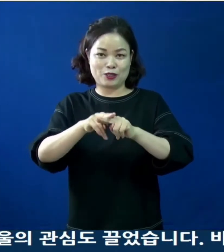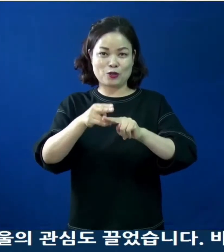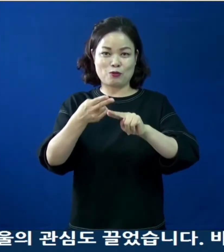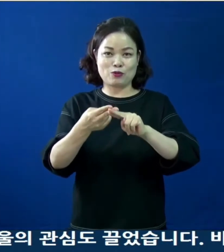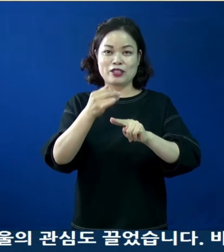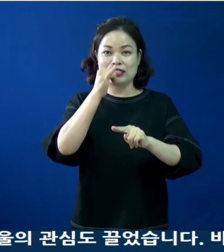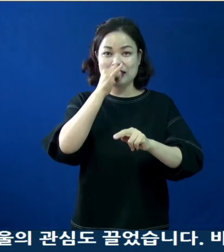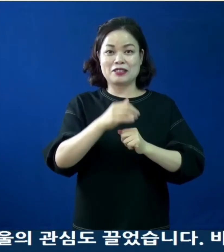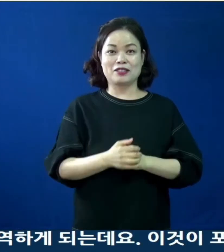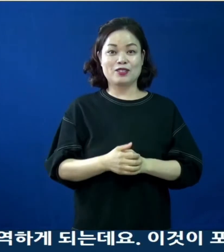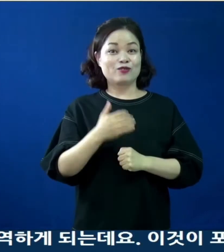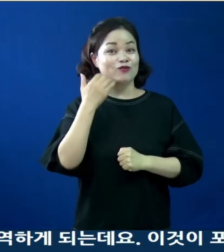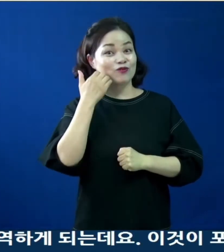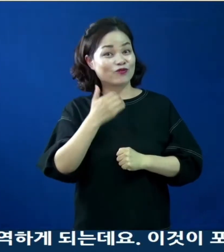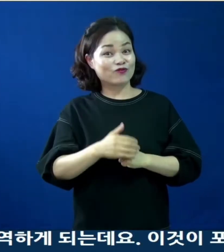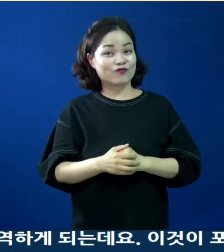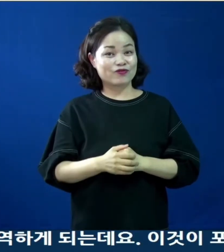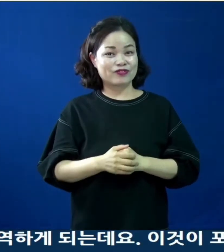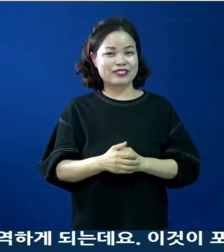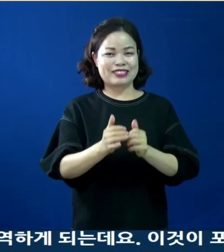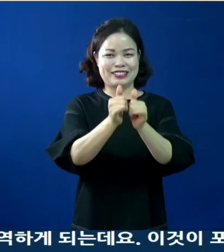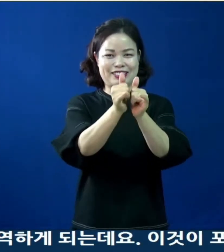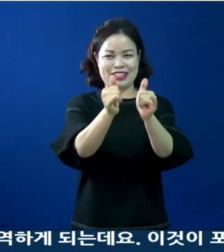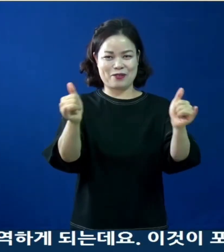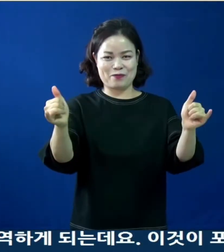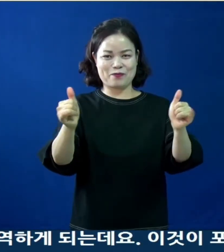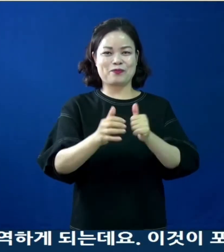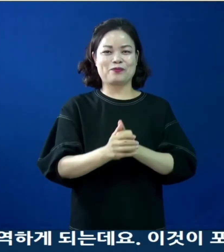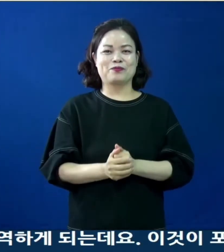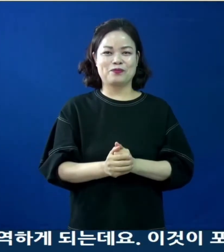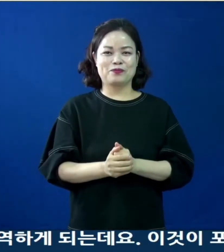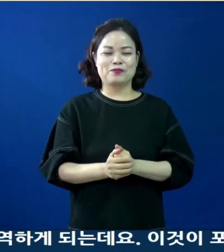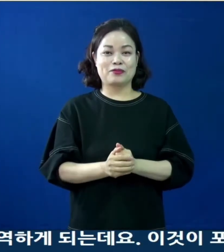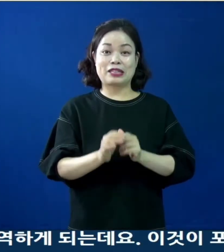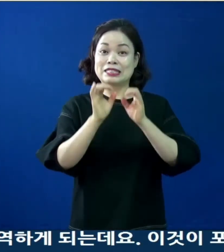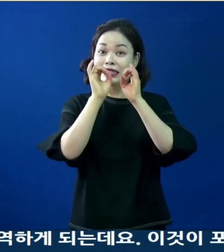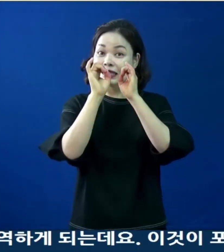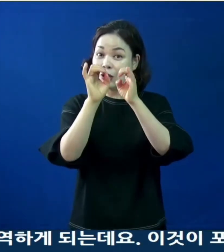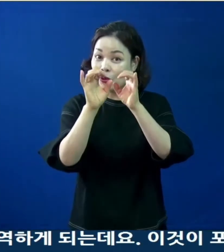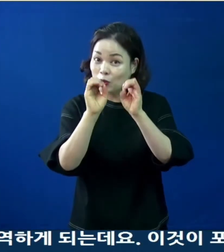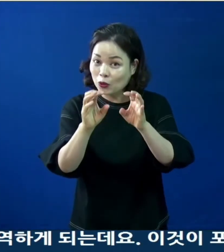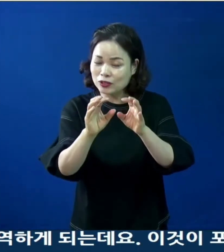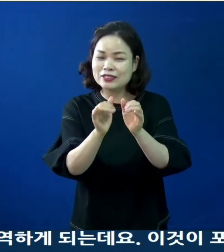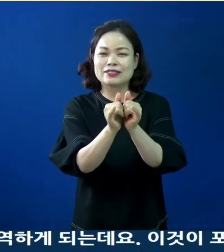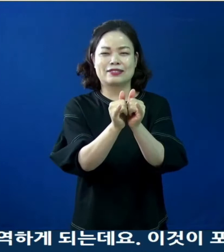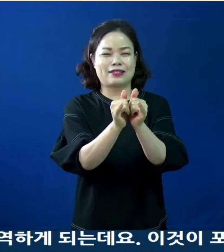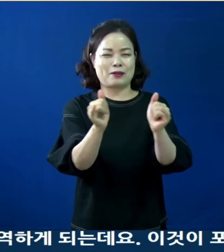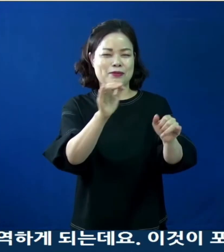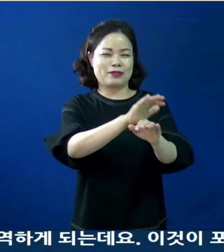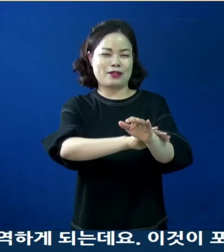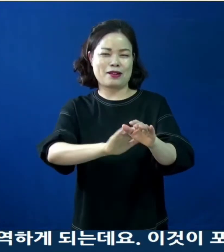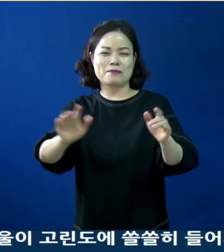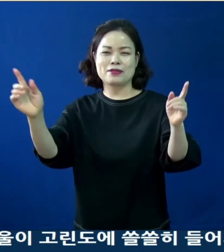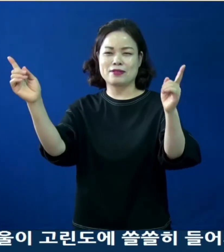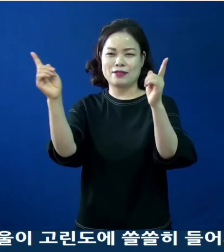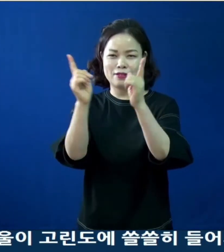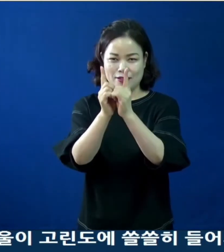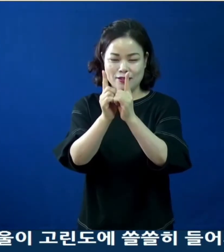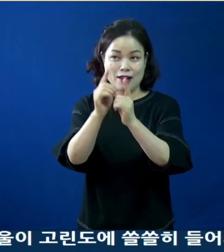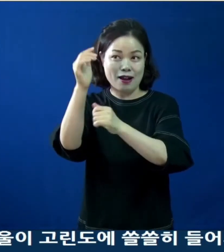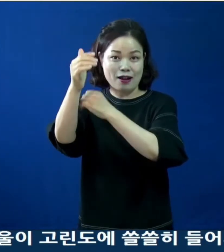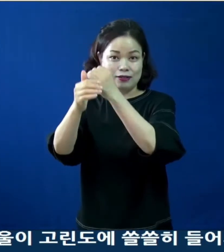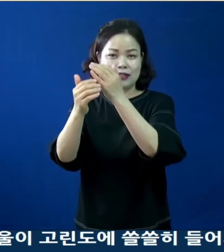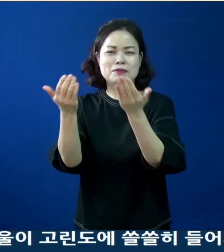있었습니다. 누구냐면 사람이었습니다. 선교는 사람을 잘 만나야 됩니다.